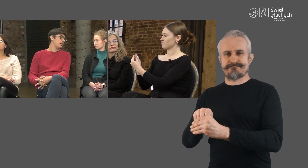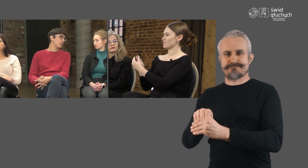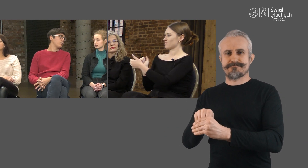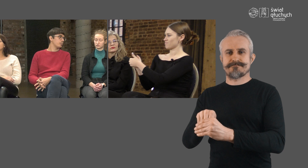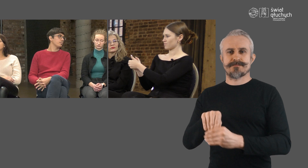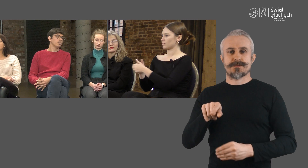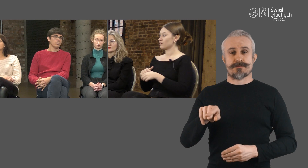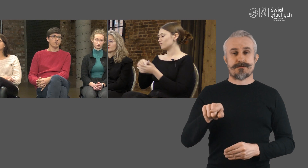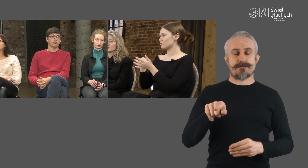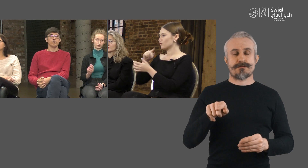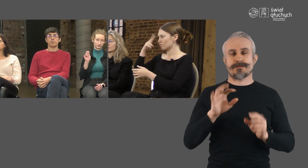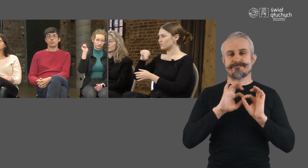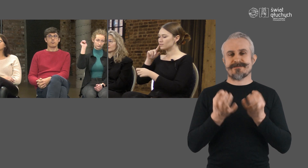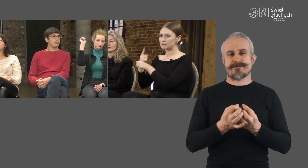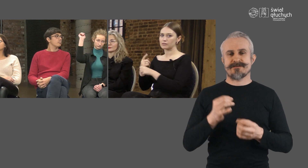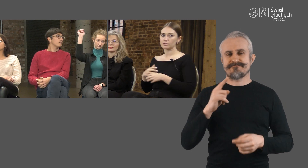podjęli decyzję w ten sposób.